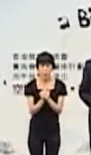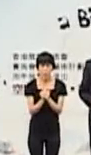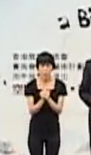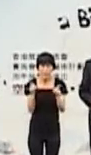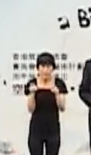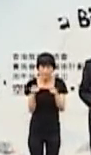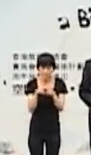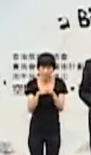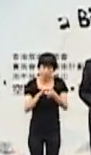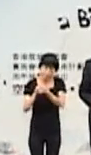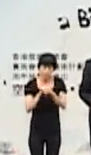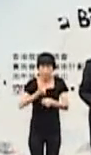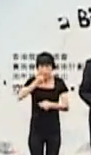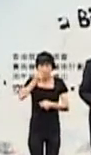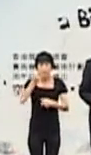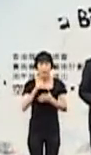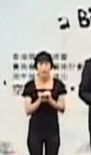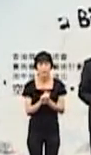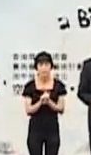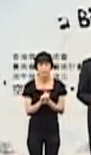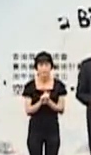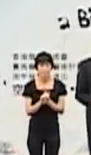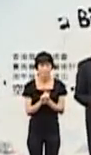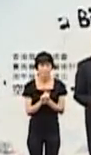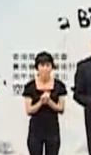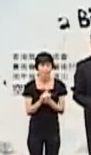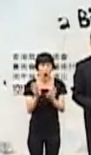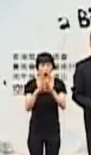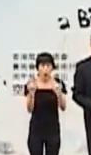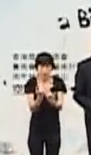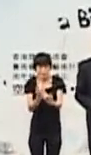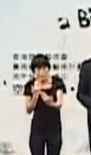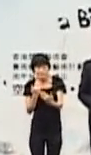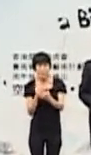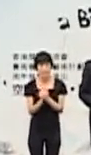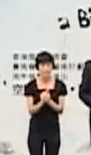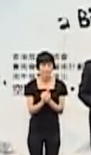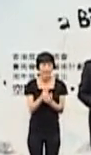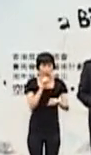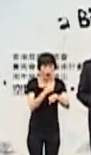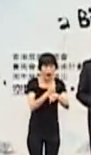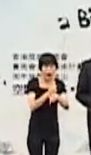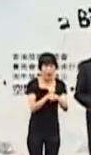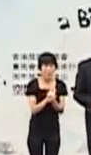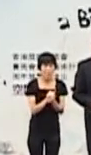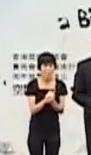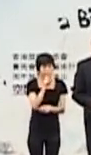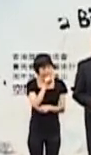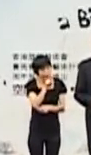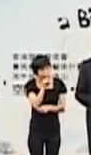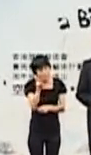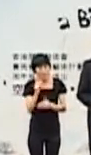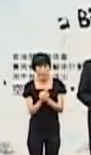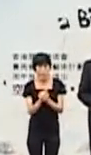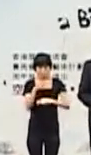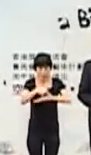雙贏的效果。在這個開幕典禮之前，我剛才是有機會 是欣賞到